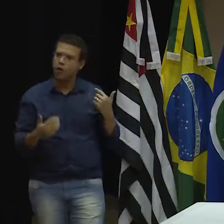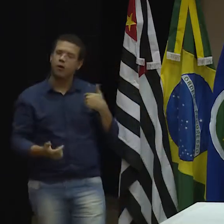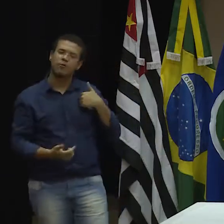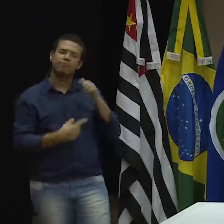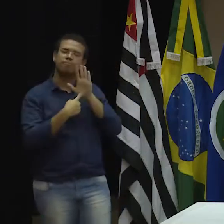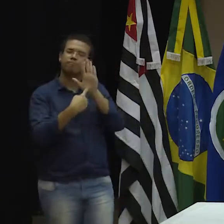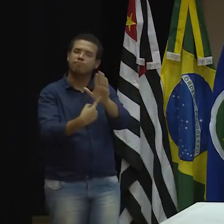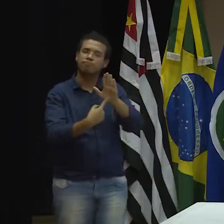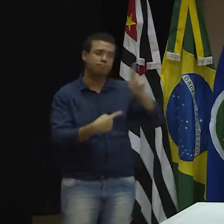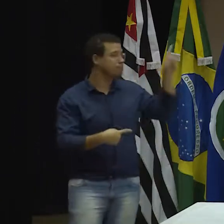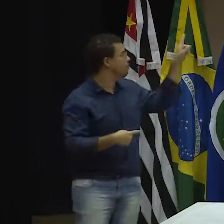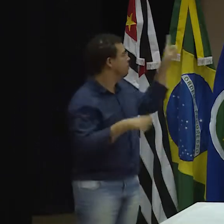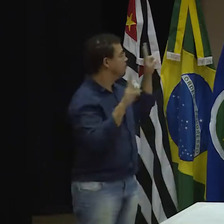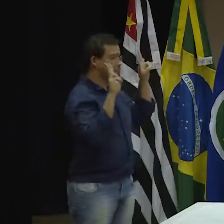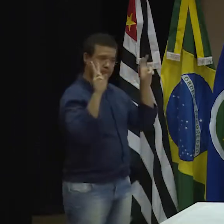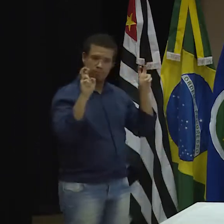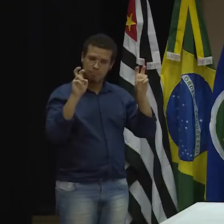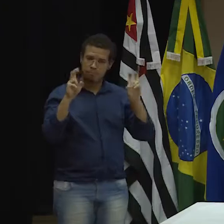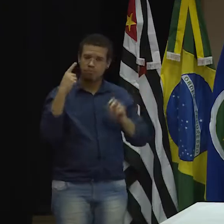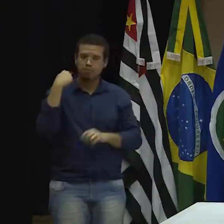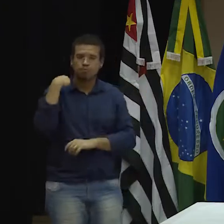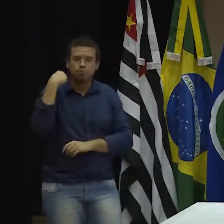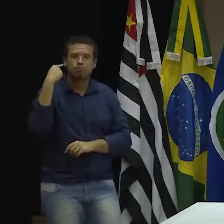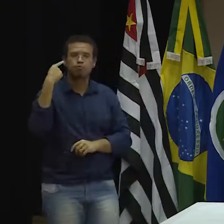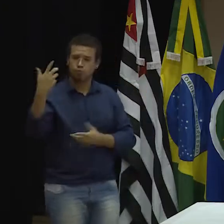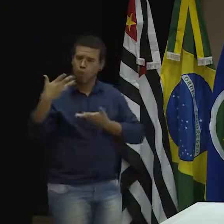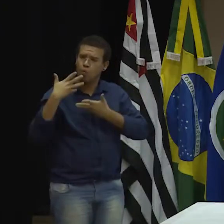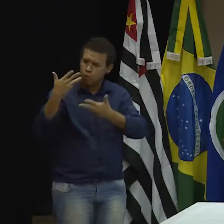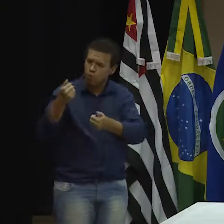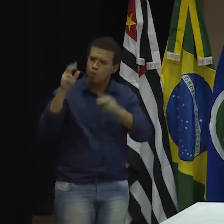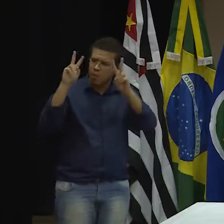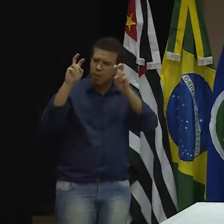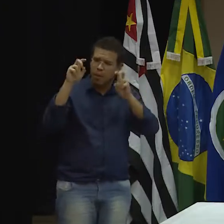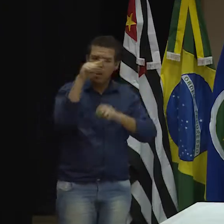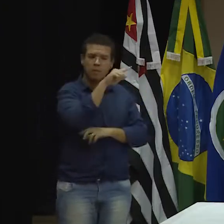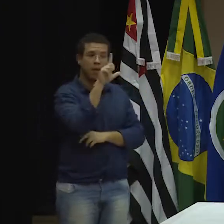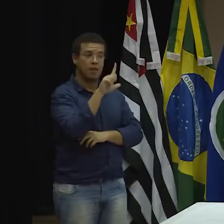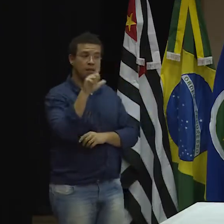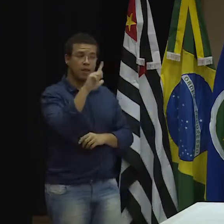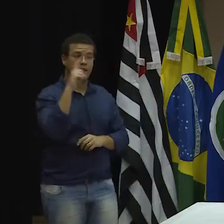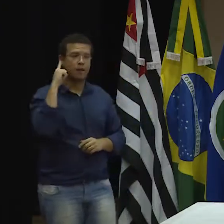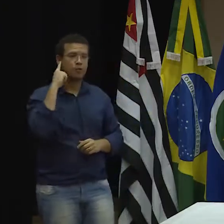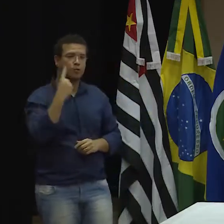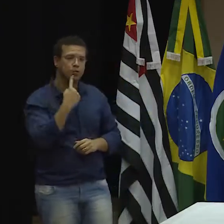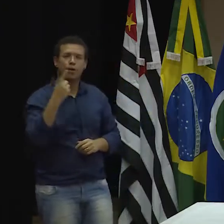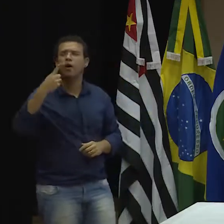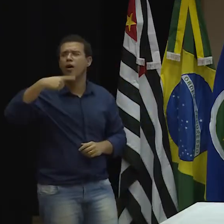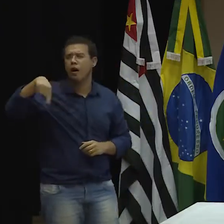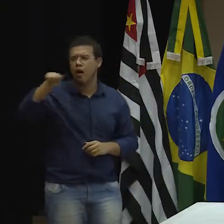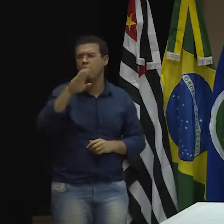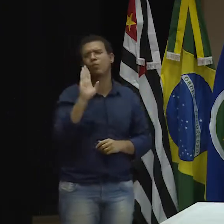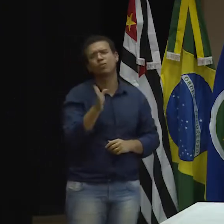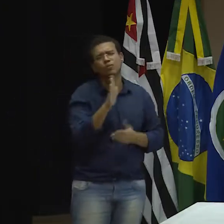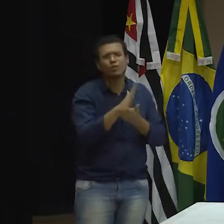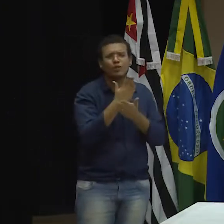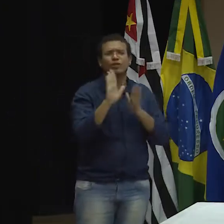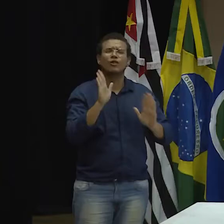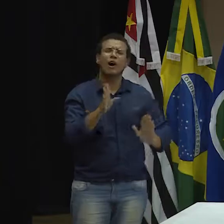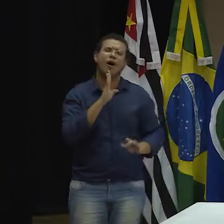todos. Então eu vou iniciar minha apresentação com o tema Literatura Surda. Alguns